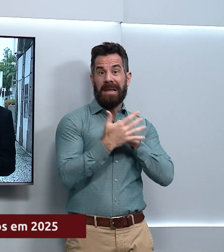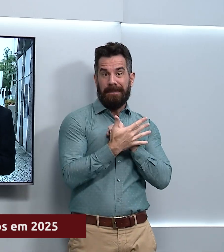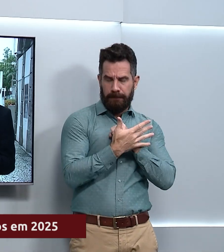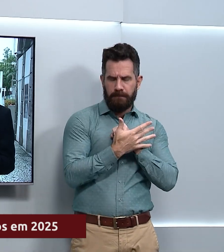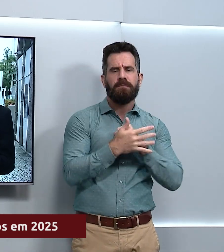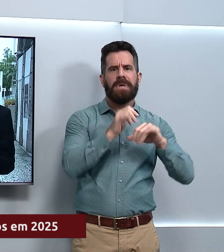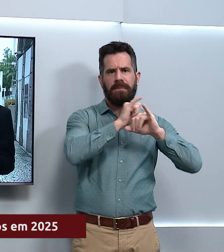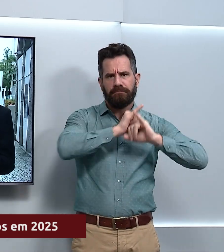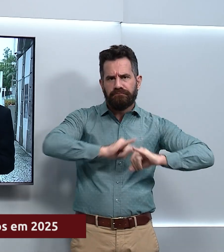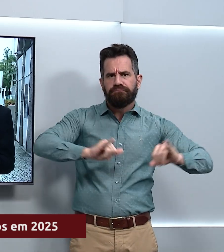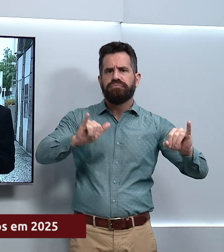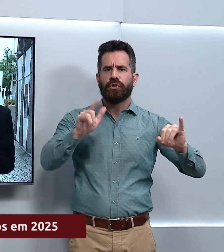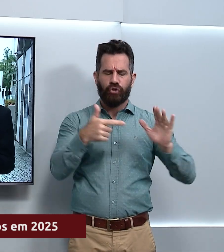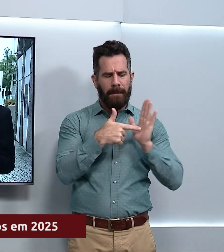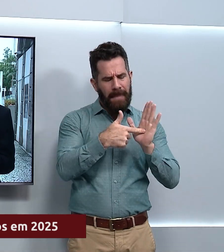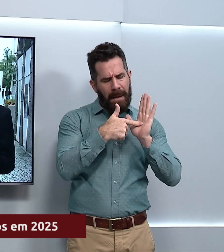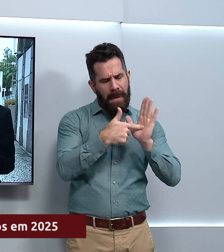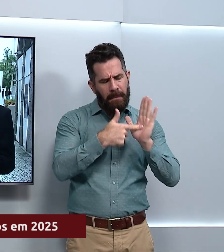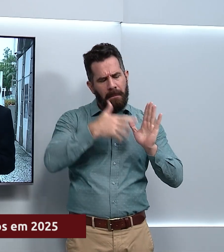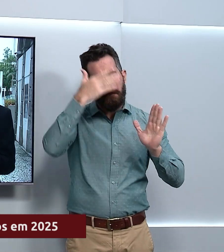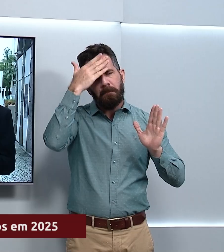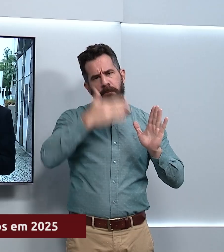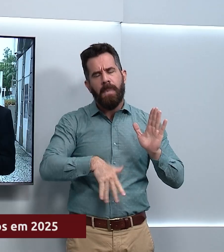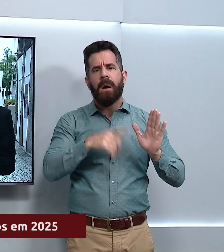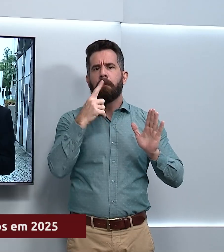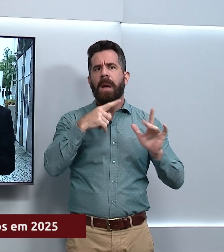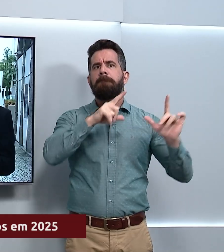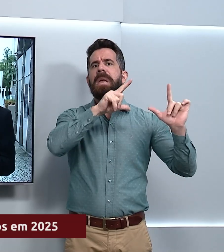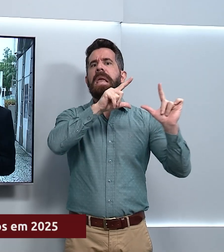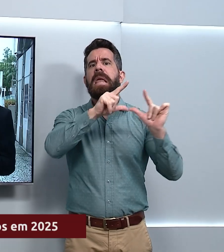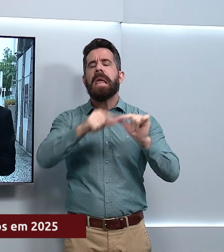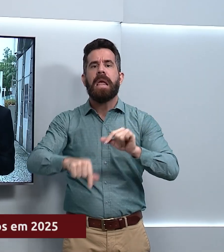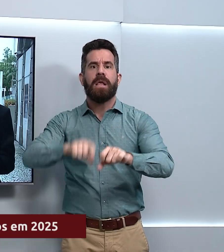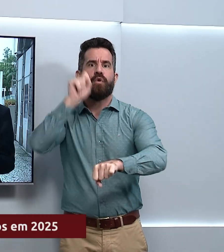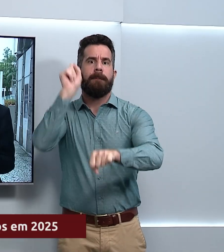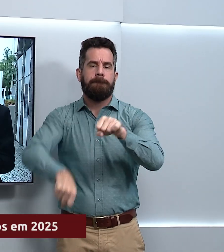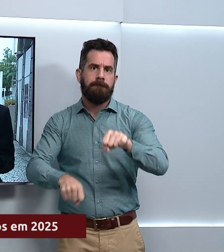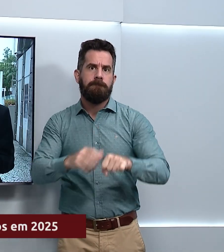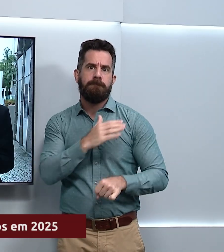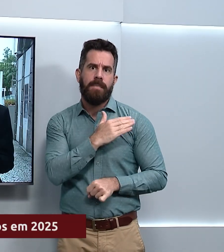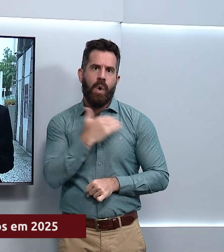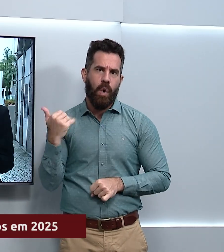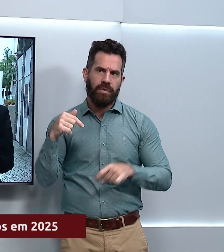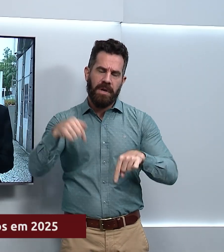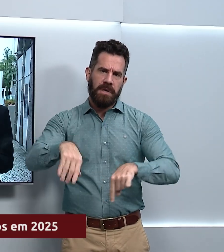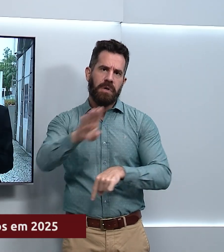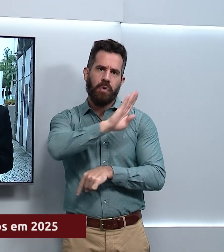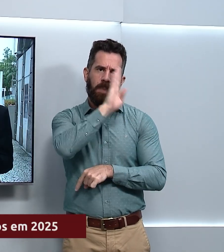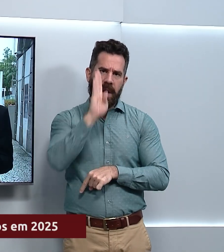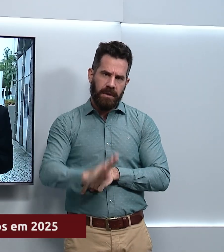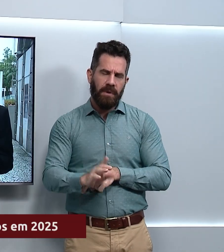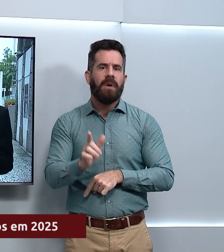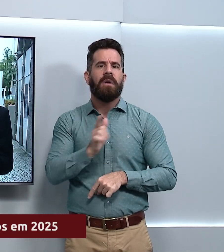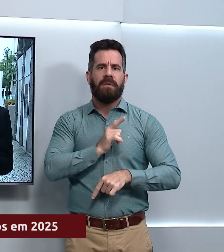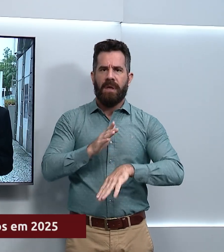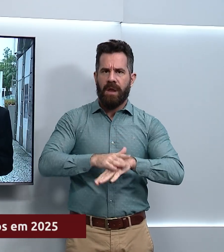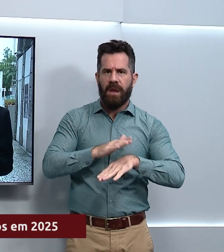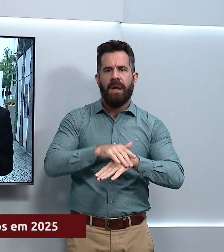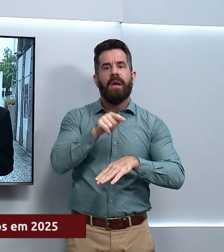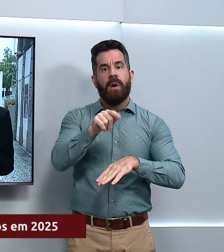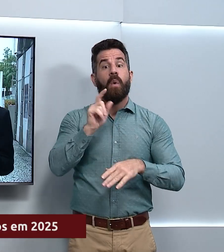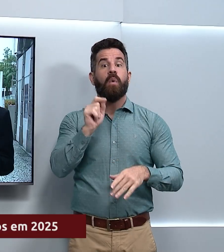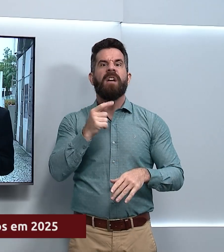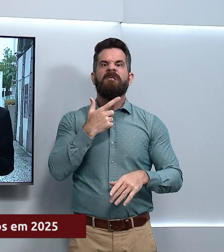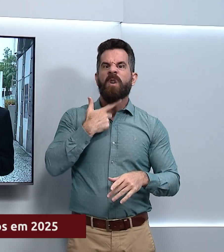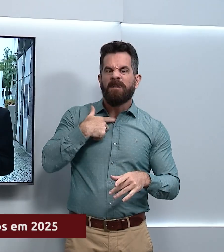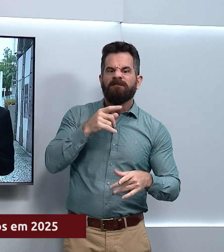registra diminuição no número de mortes violentas no país, estatística que inclui homicídios dolosos quando há